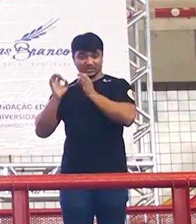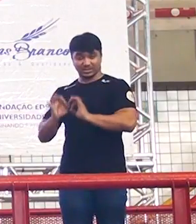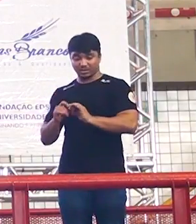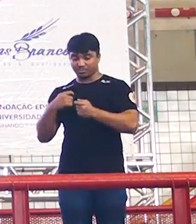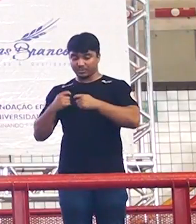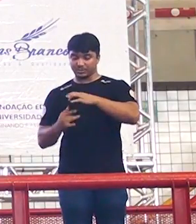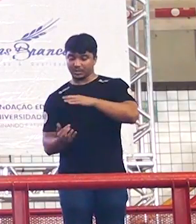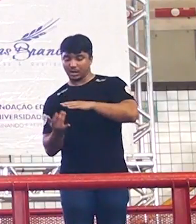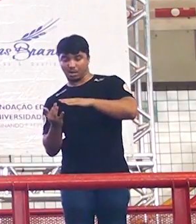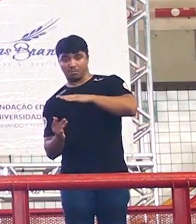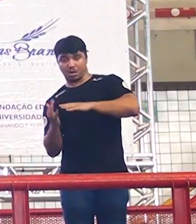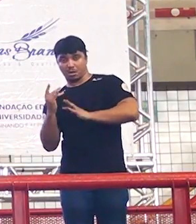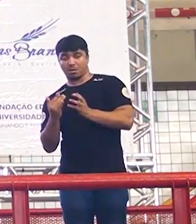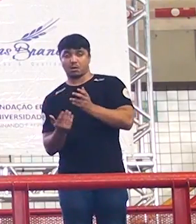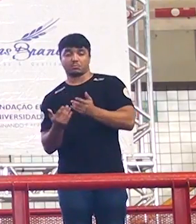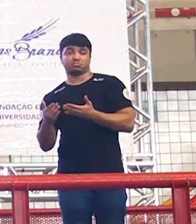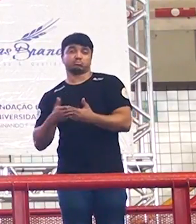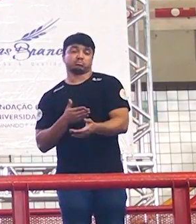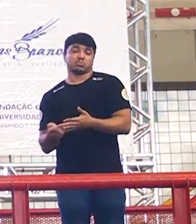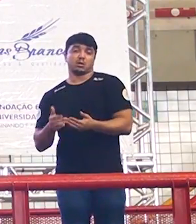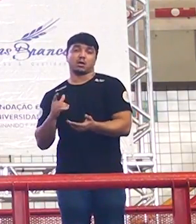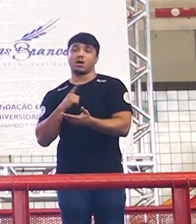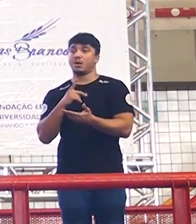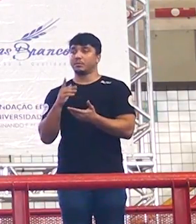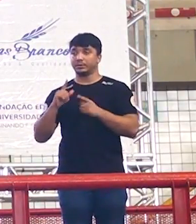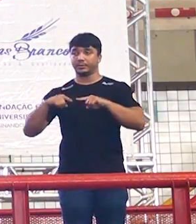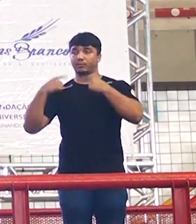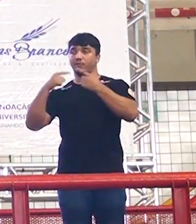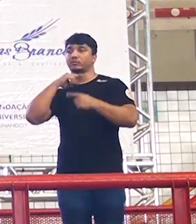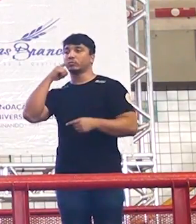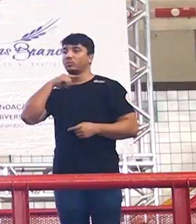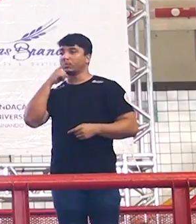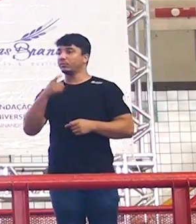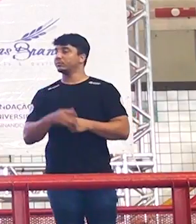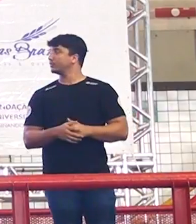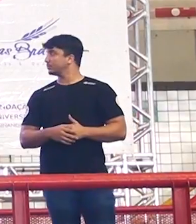algum combustível. E a maioria é não renovável.